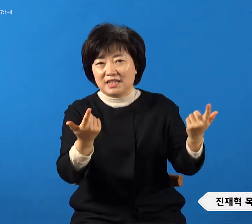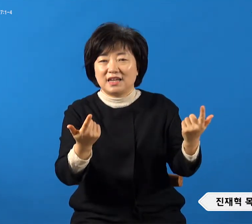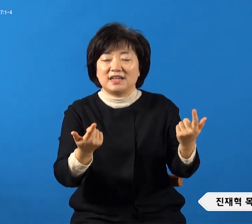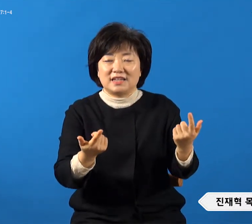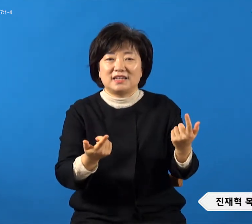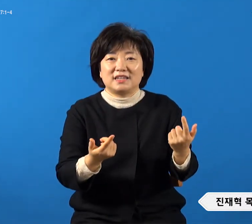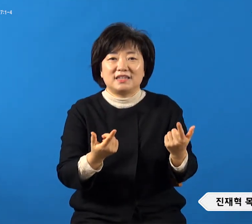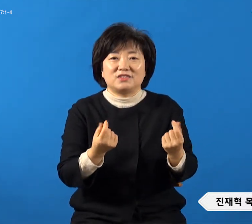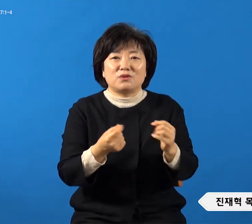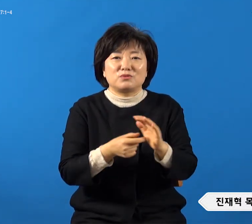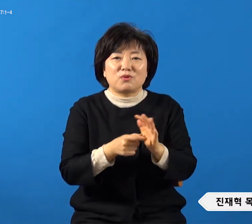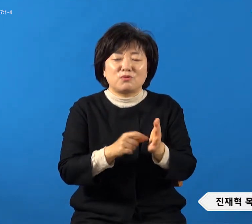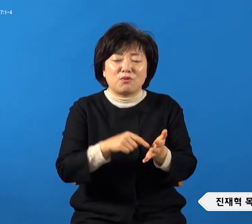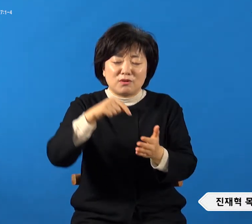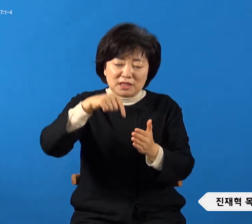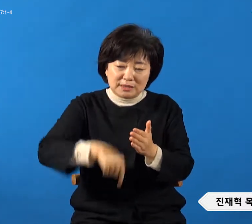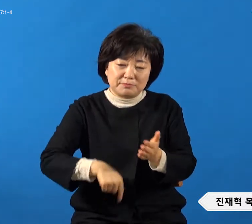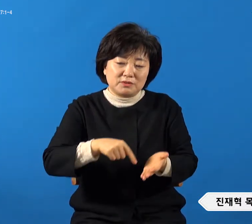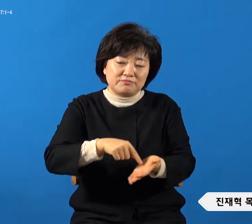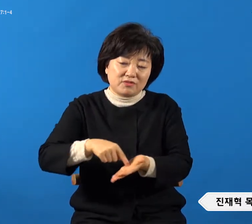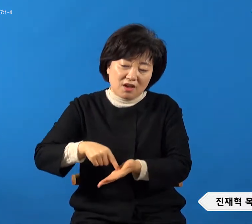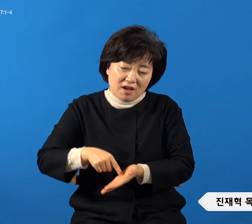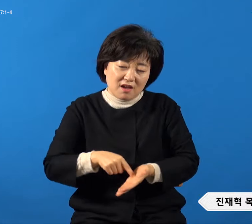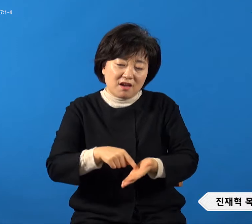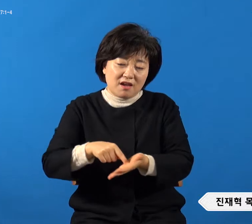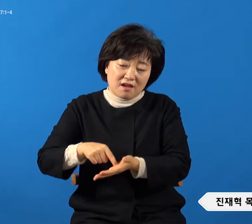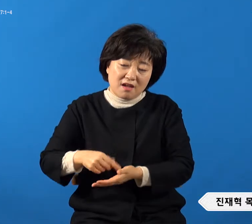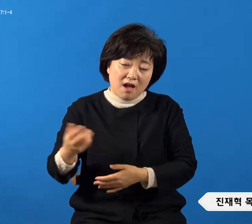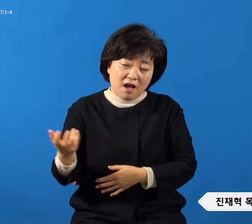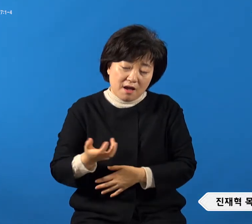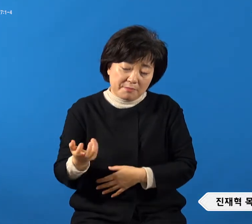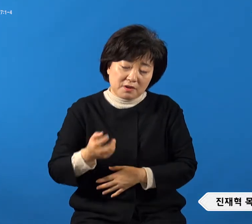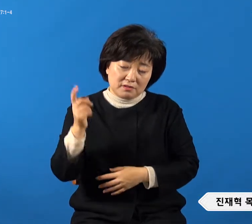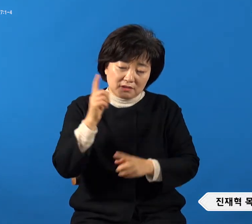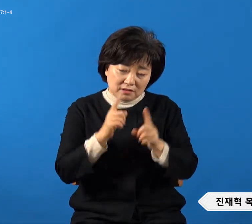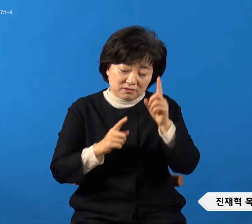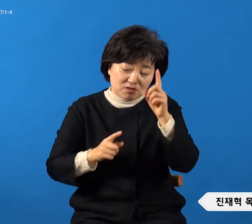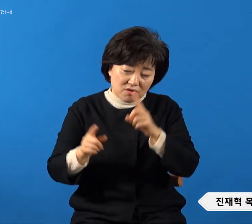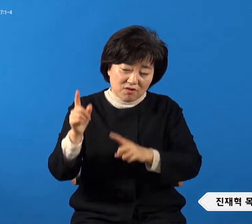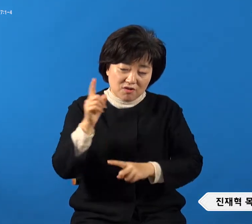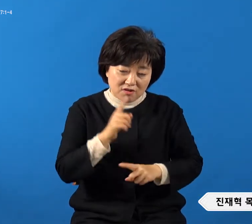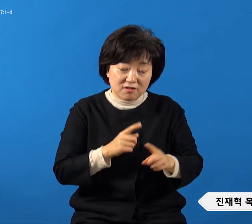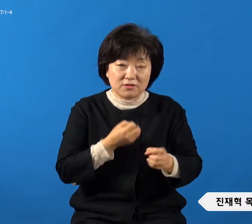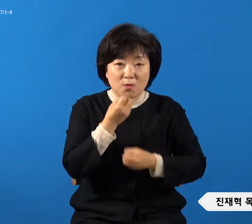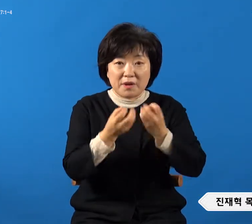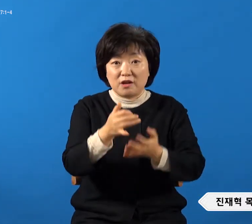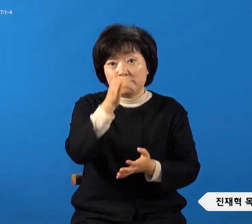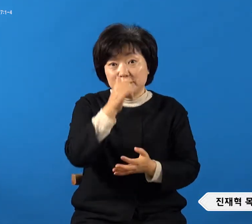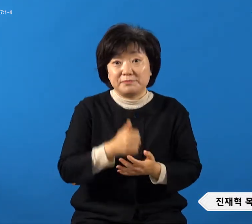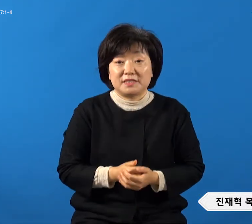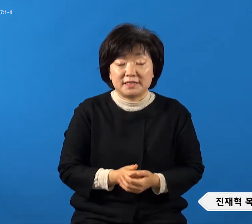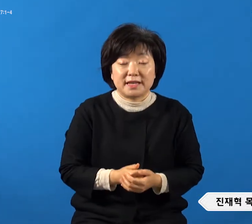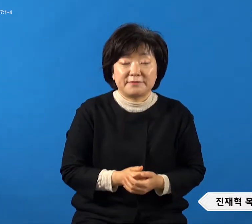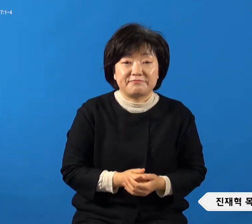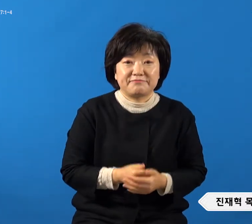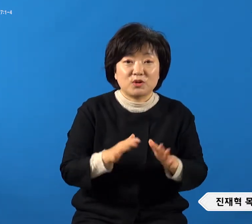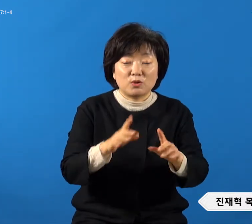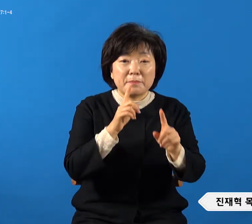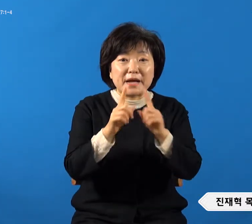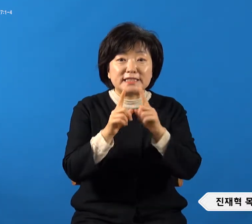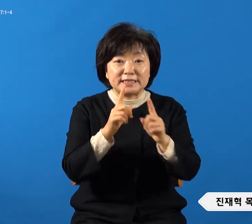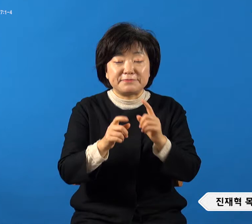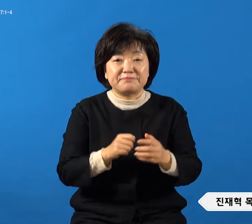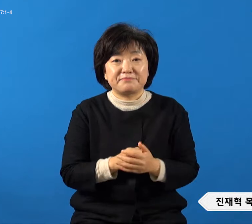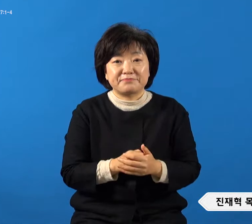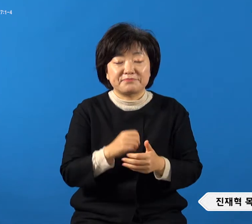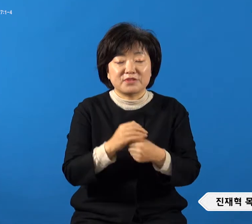못했을 정도의 깊은 외로움의 아픔과 그 상처를 그는 고백하고 있습니다. 오늘 이